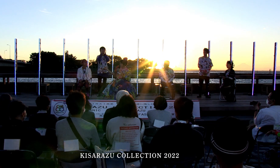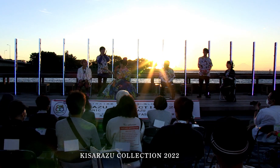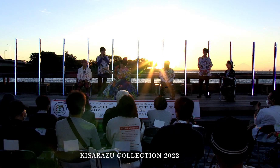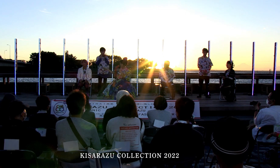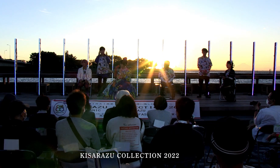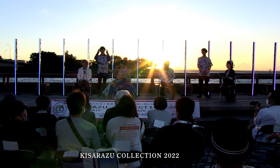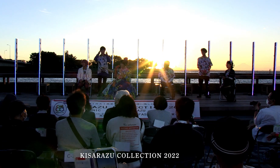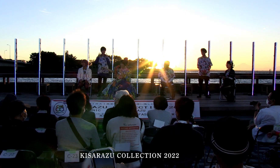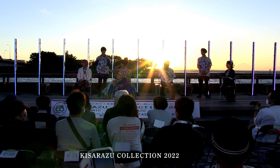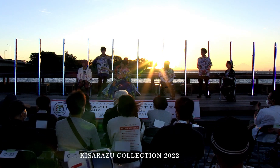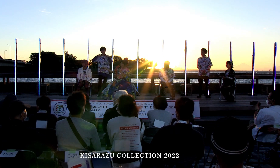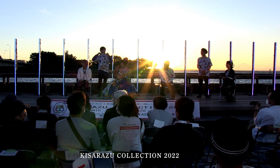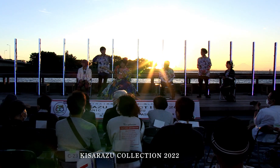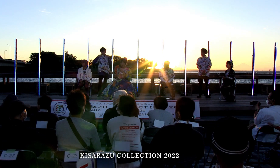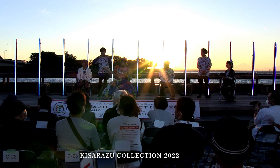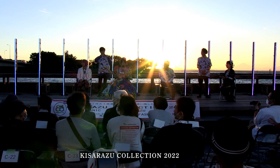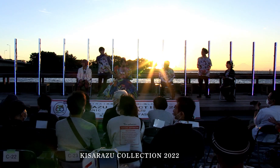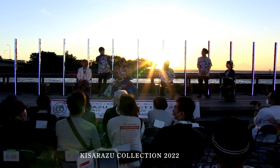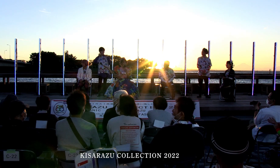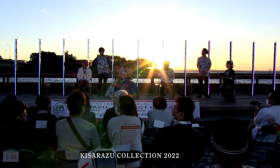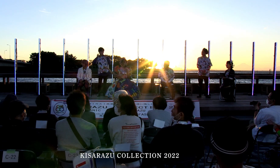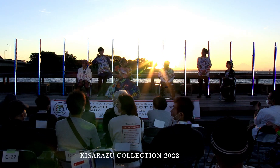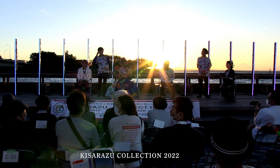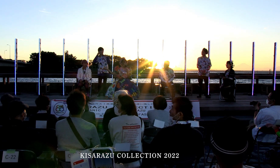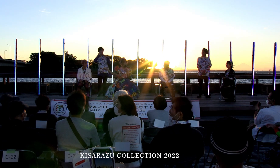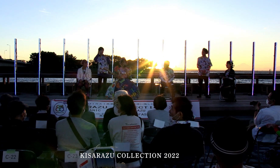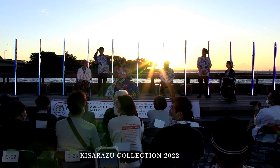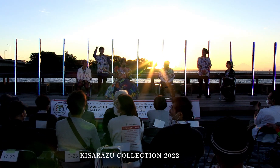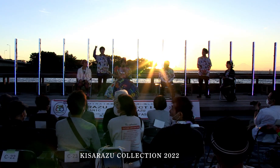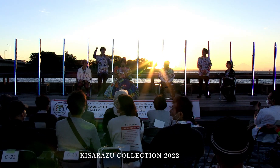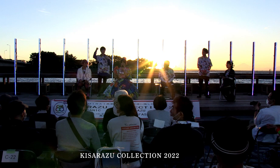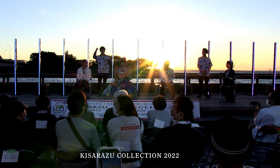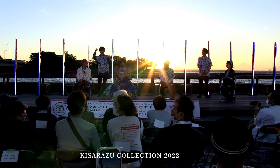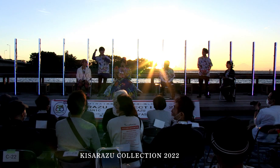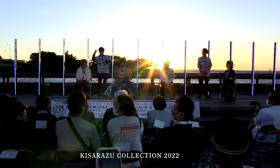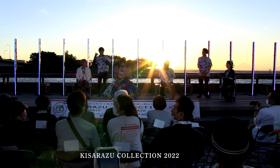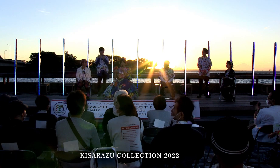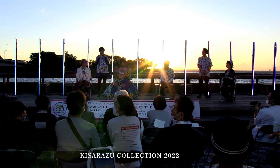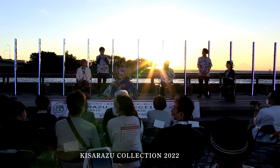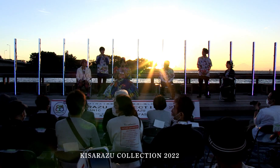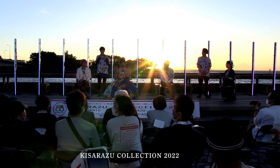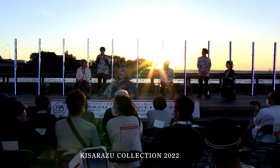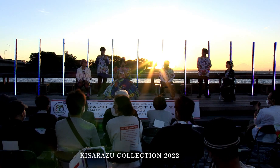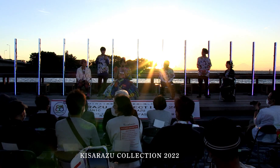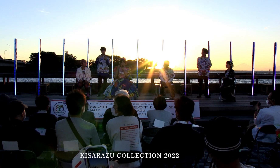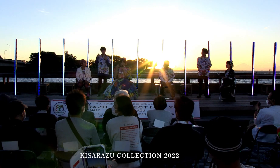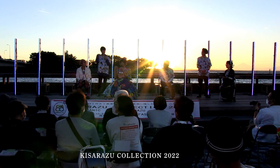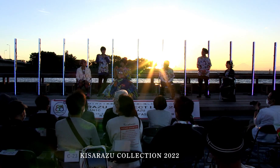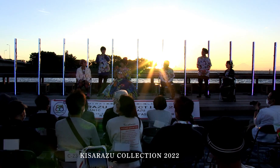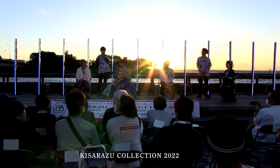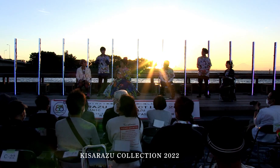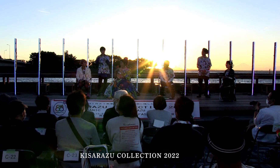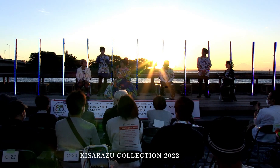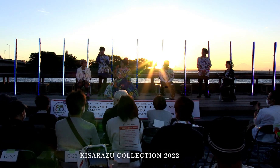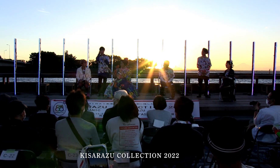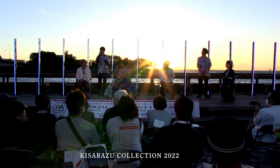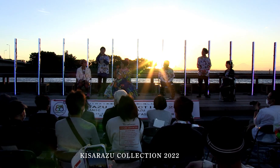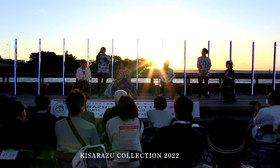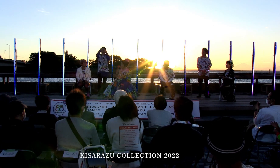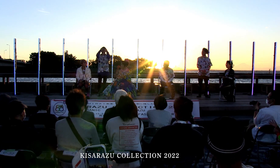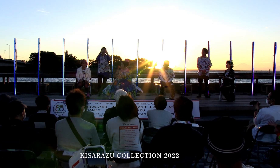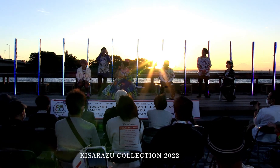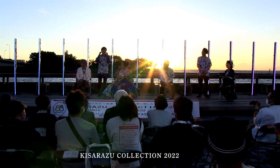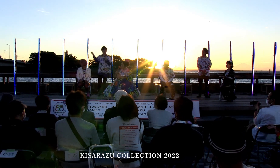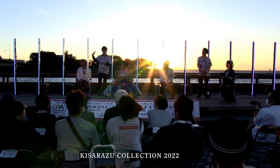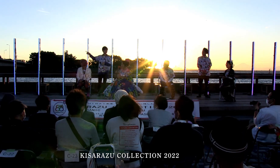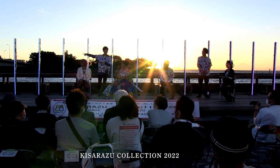ファッションのしたみんなが、親の気持ちのように自分の担当した子が上がってると涙が出てくるって、本当に